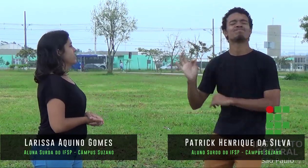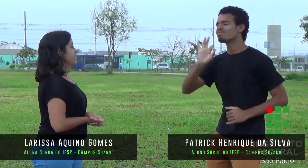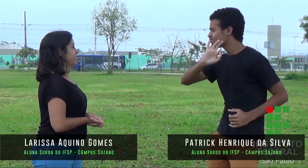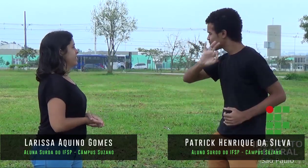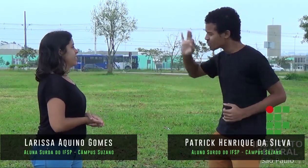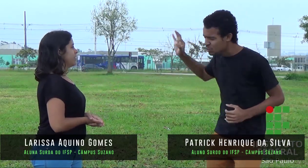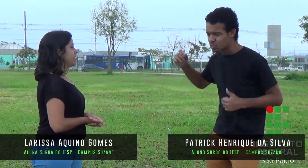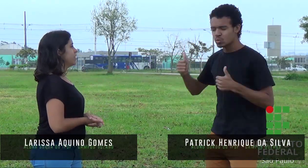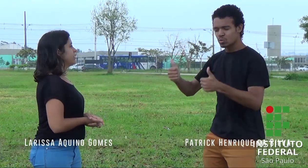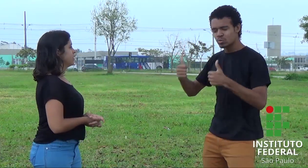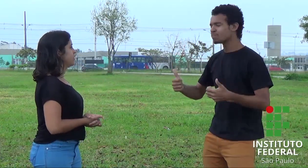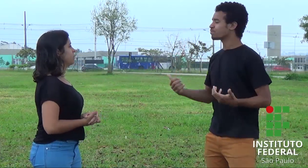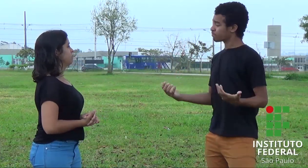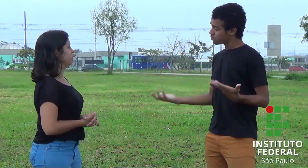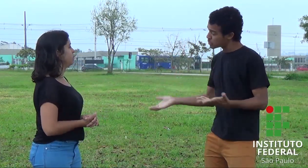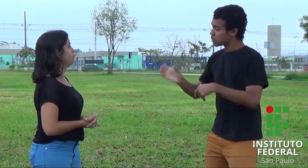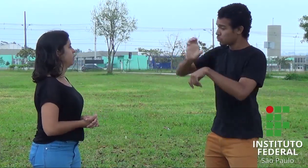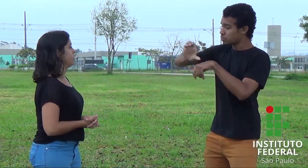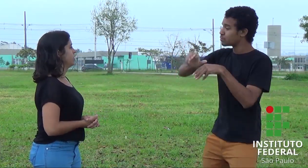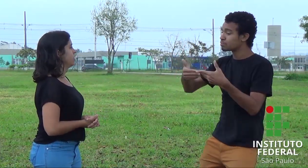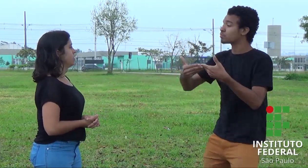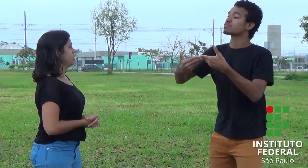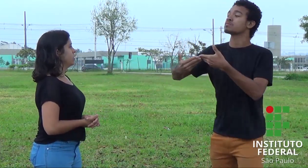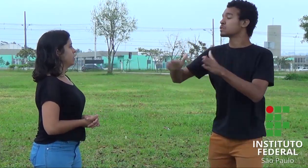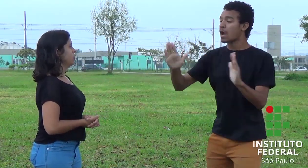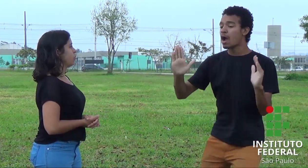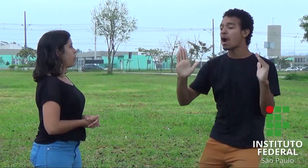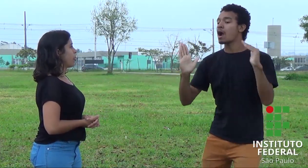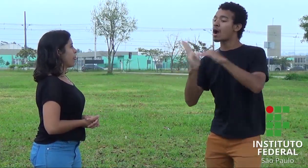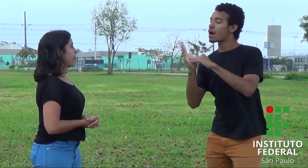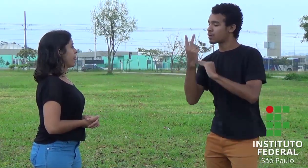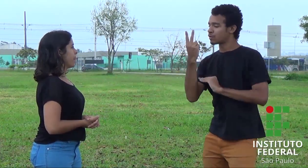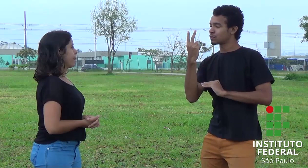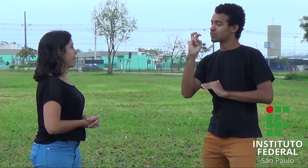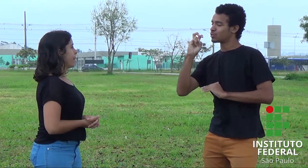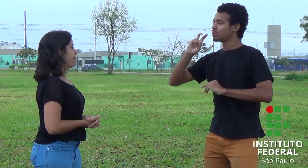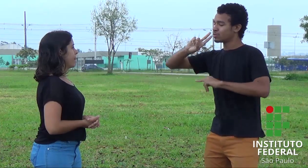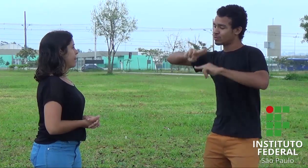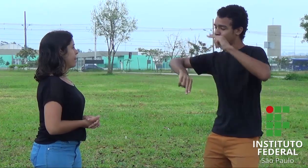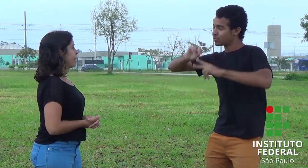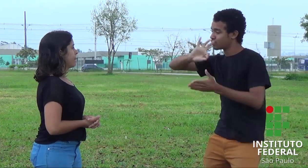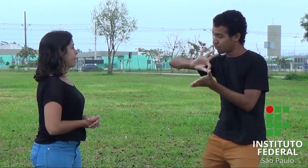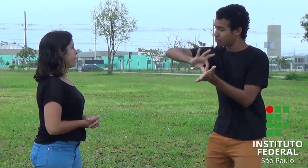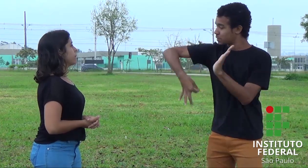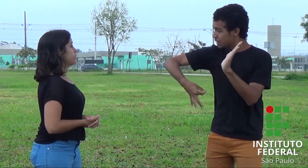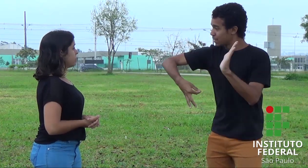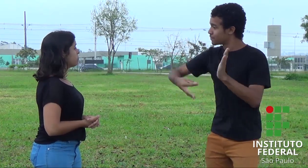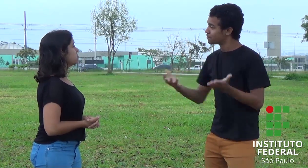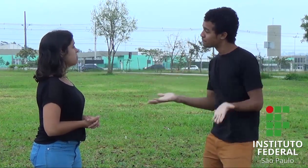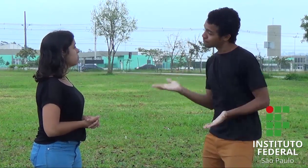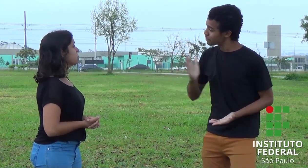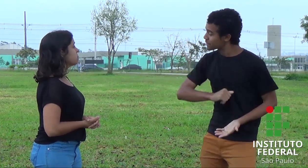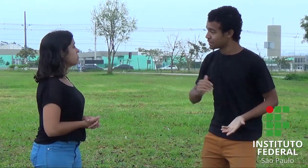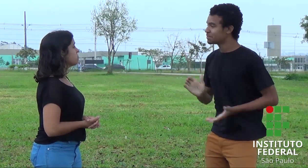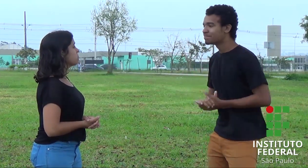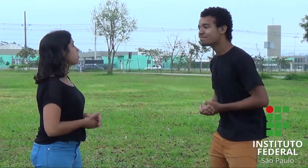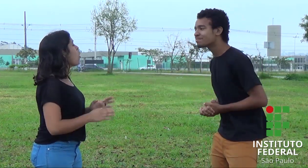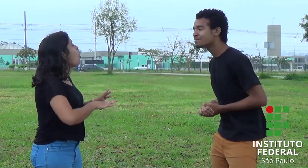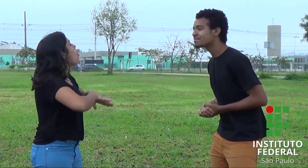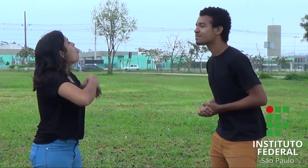é muito bom, com ensino de qualidade. E as inscrições já começaram e vão até o dia 25 de junho. Vamos lá? E quais